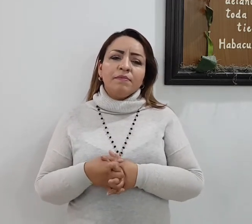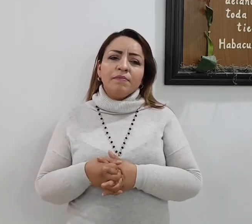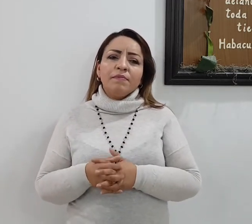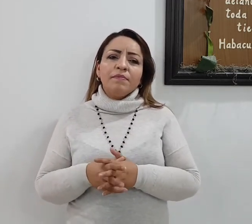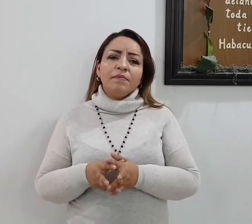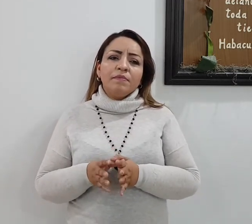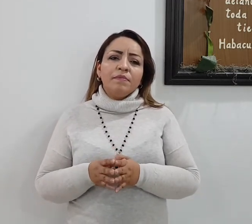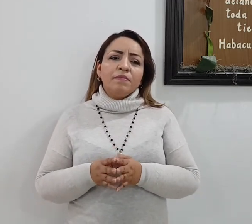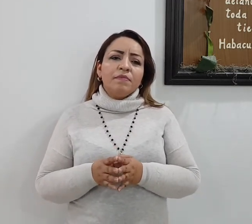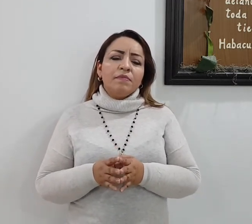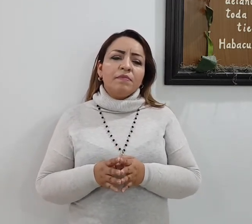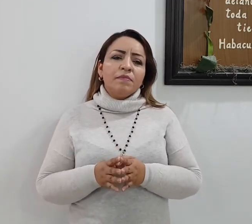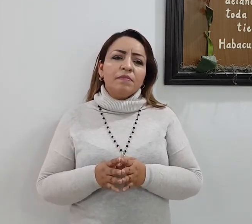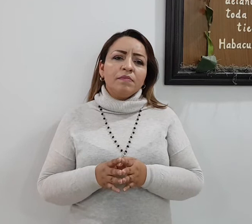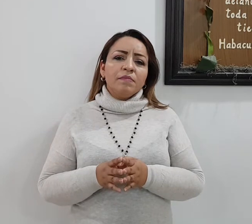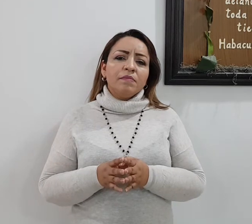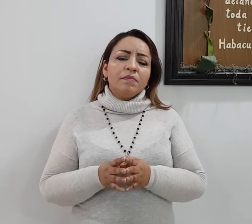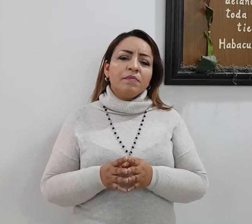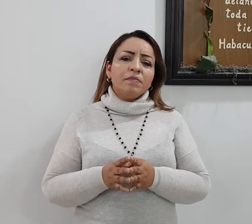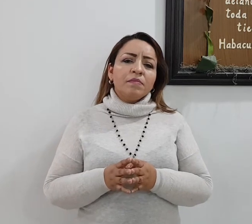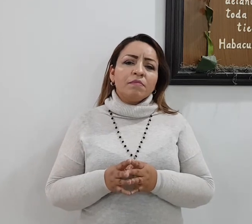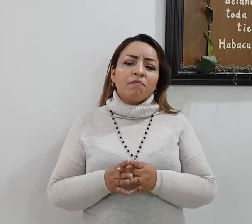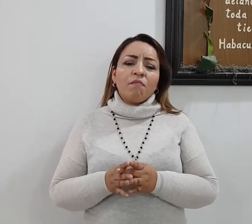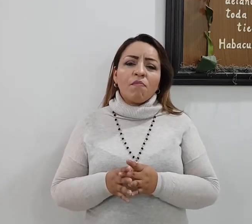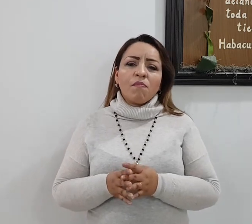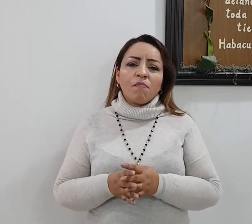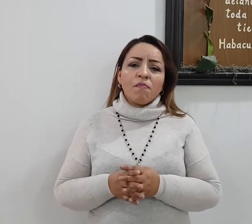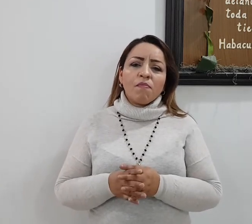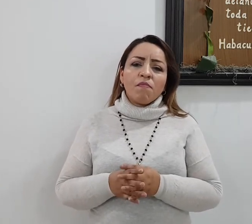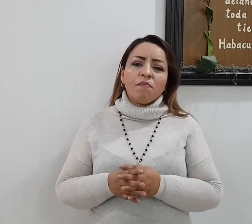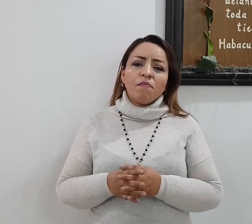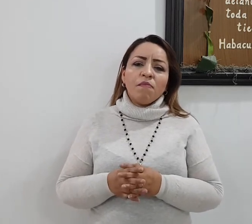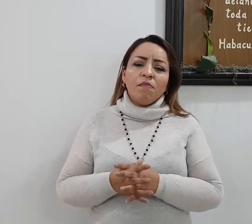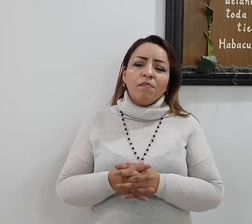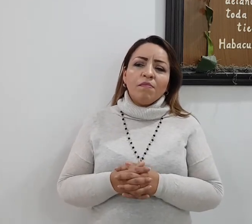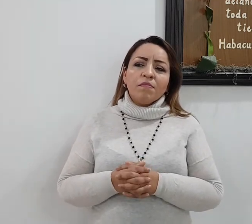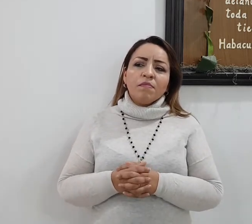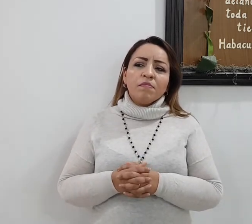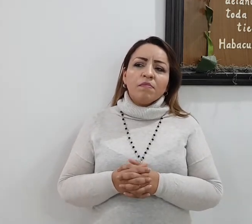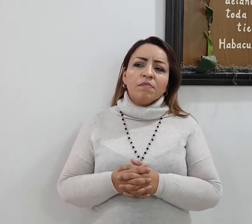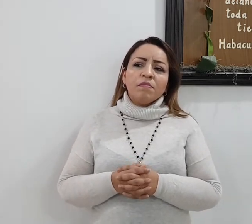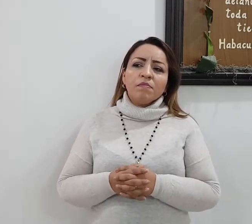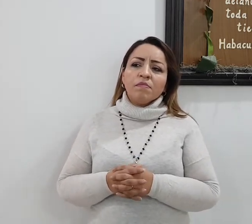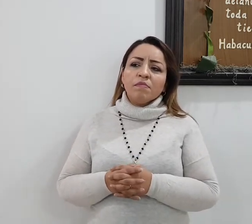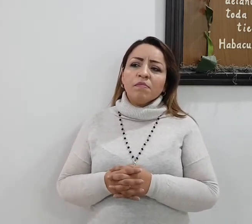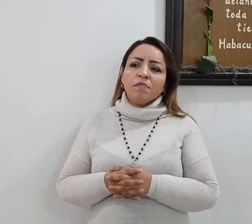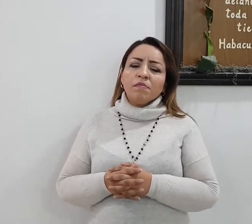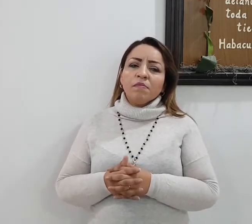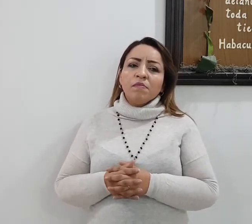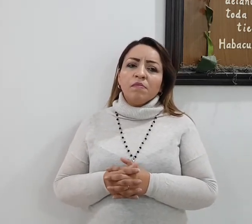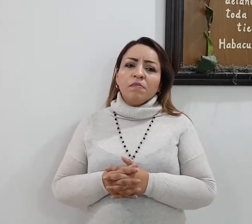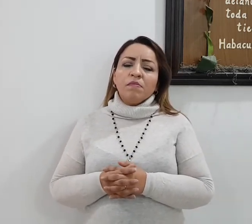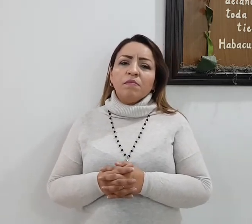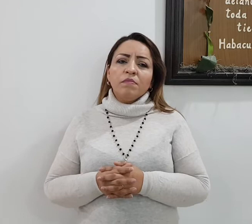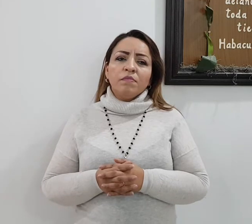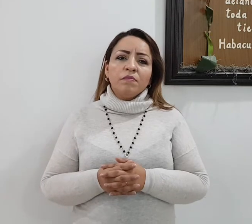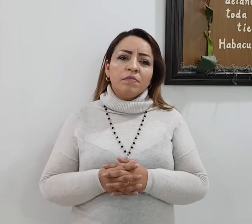amiga que tenemos en común, mi esposa y yo, allá por el área de Puerto Vallarta, dice, te lanzo este reto. Y decía lo